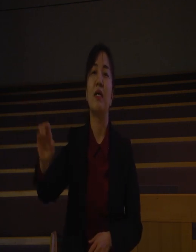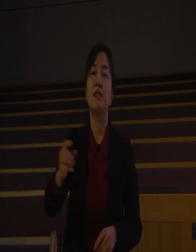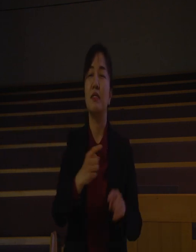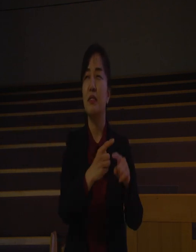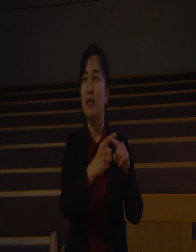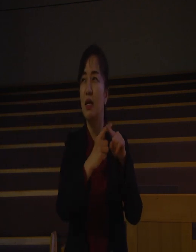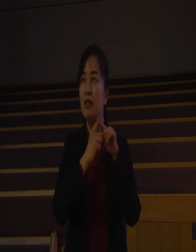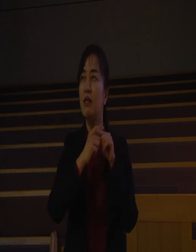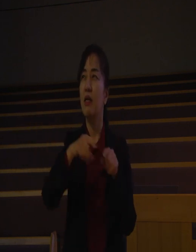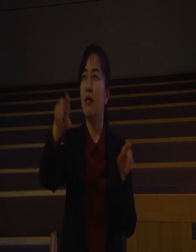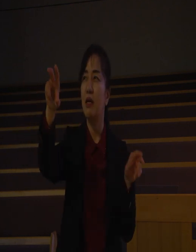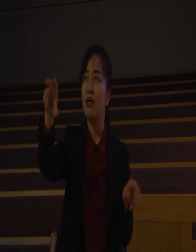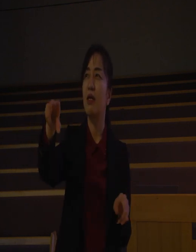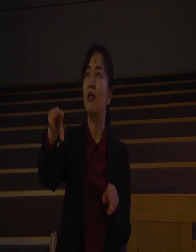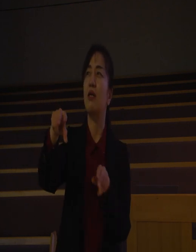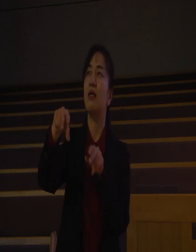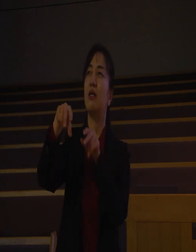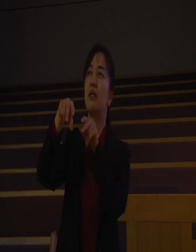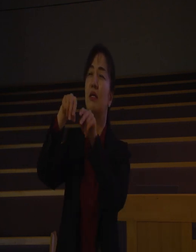십자가를